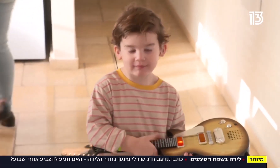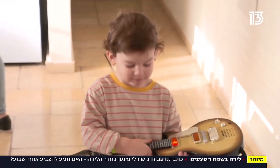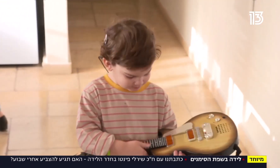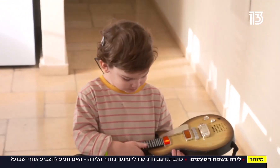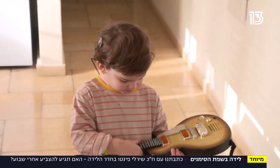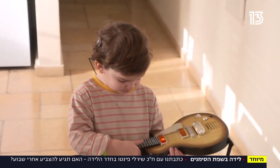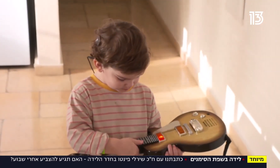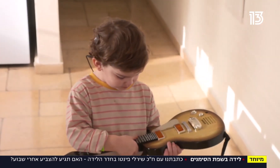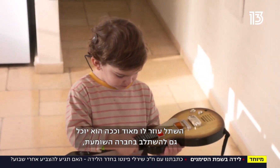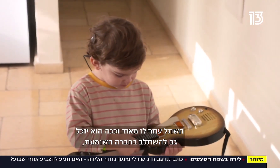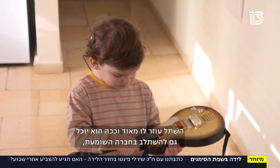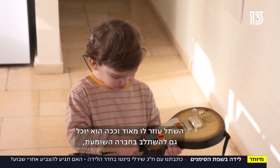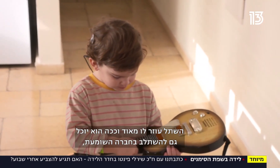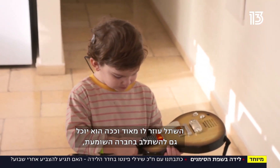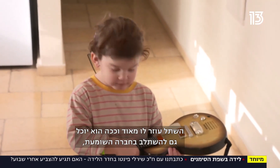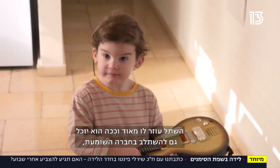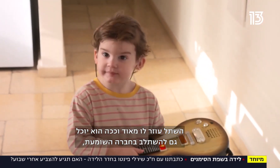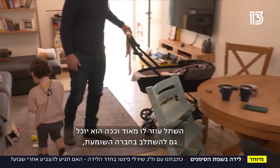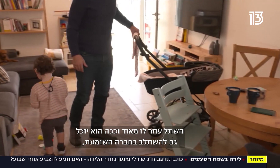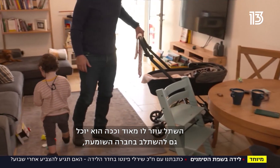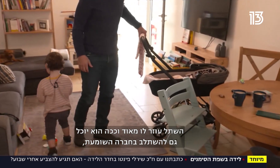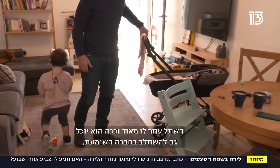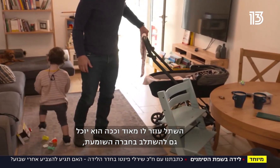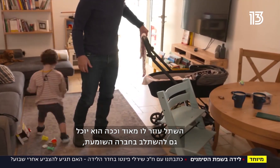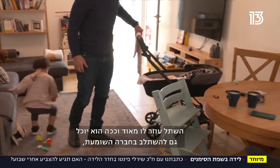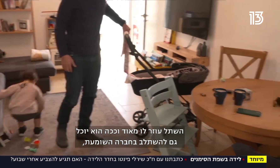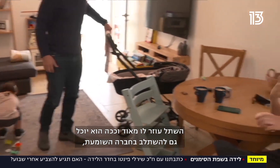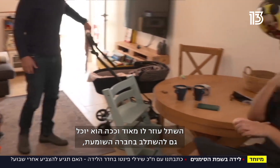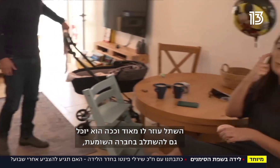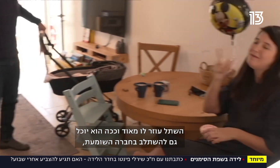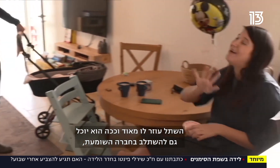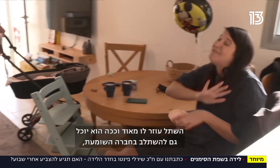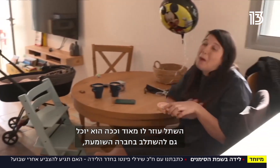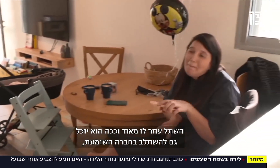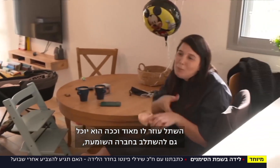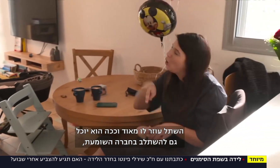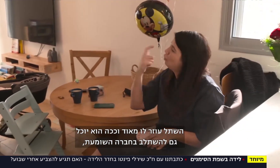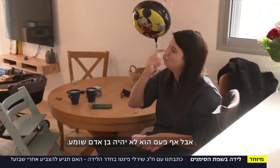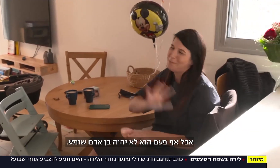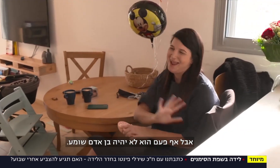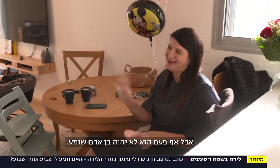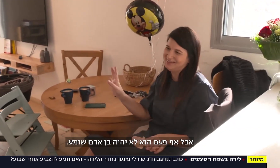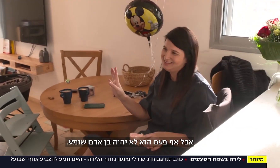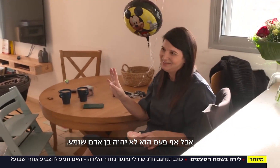נבות. השתל עוזר לו מאוד. וככה הוא יוכל גם להשתלב בחברה השומעת, אבל אף פעם הוא לא יד בן אדם